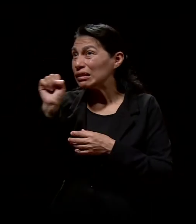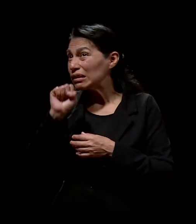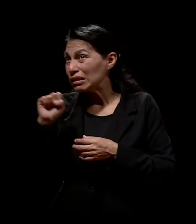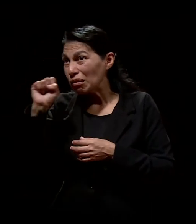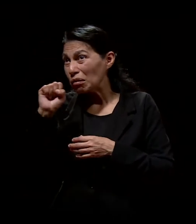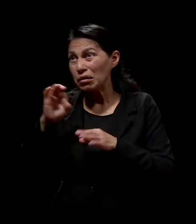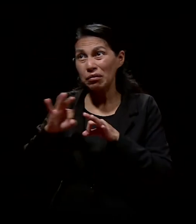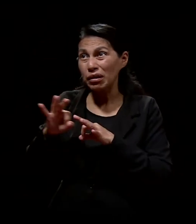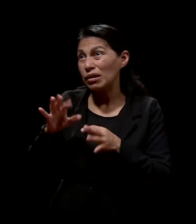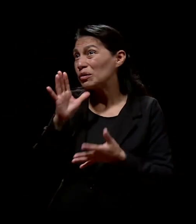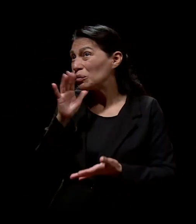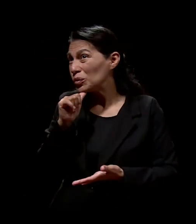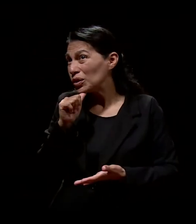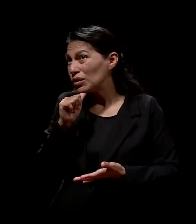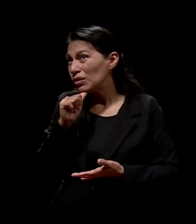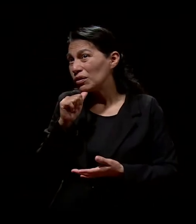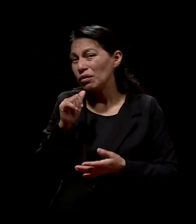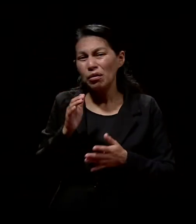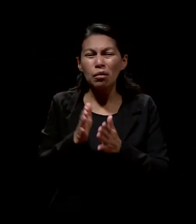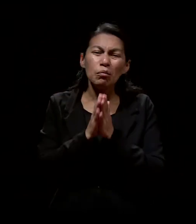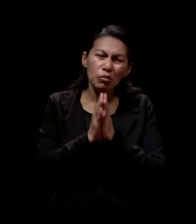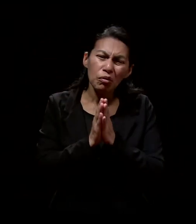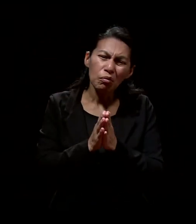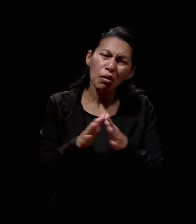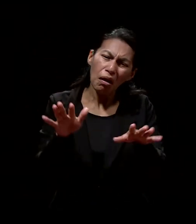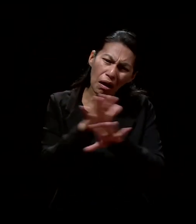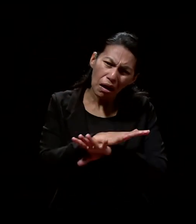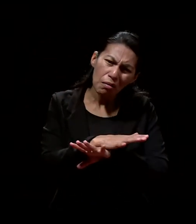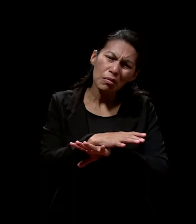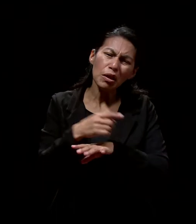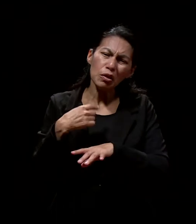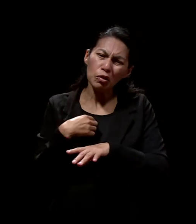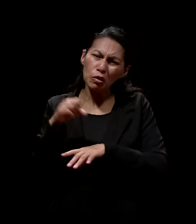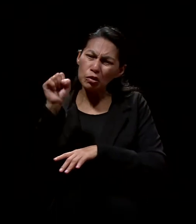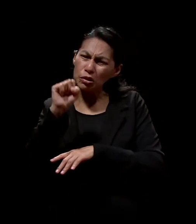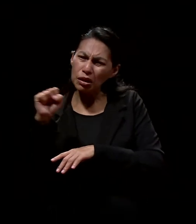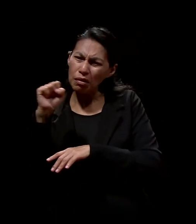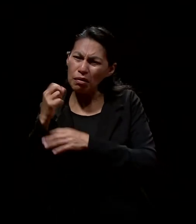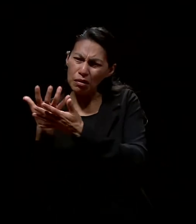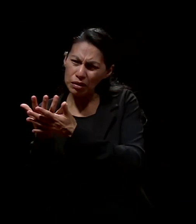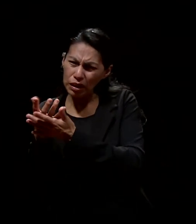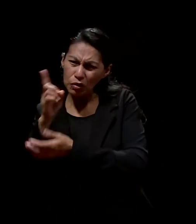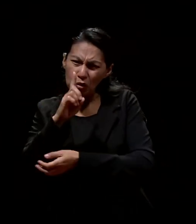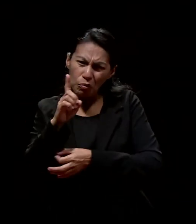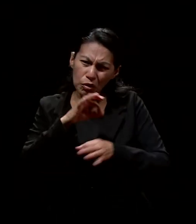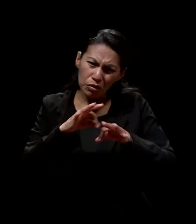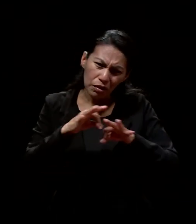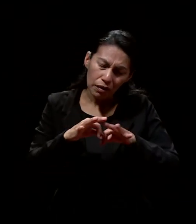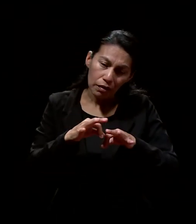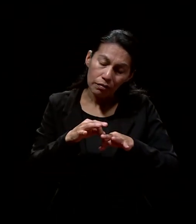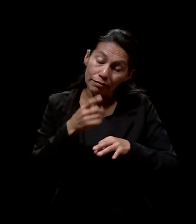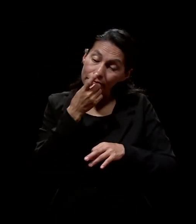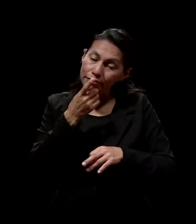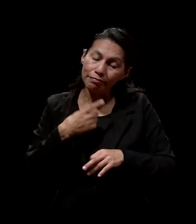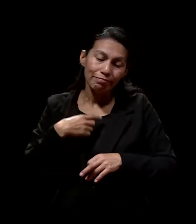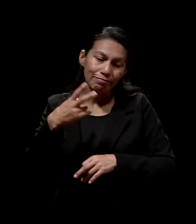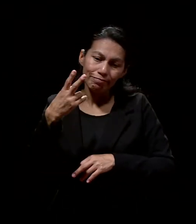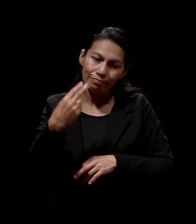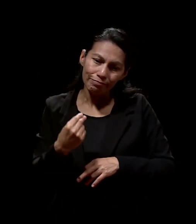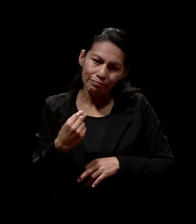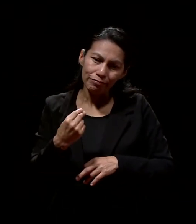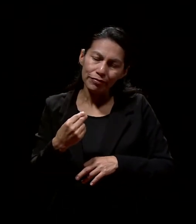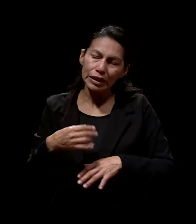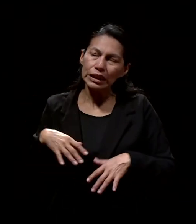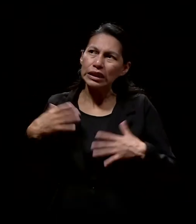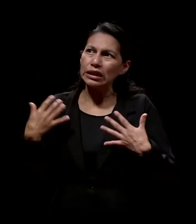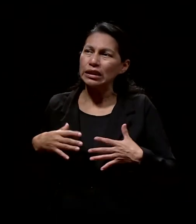que hacer? O sea, no puedo trabajar en sábado. Yo les propuse trabajar el domingo para que me dieran libre el sábado, pero tampoco se pudo, así